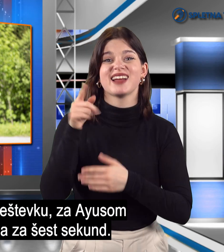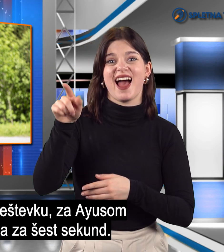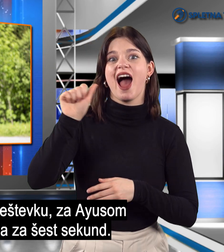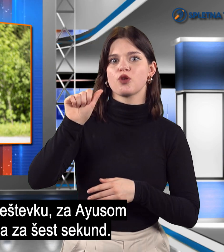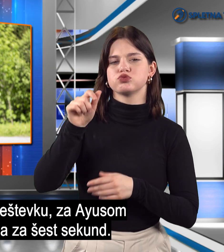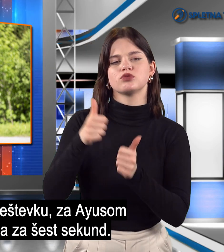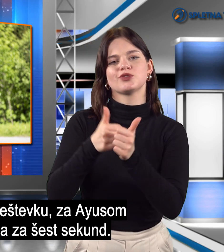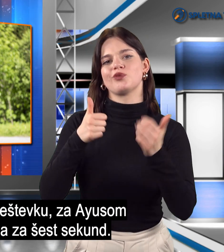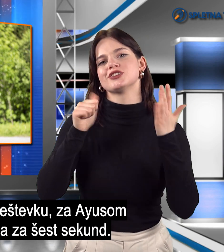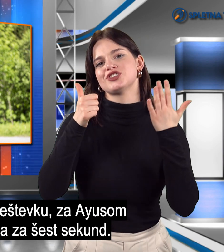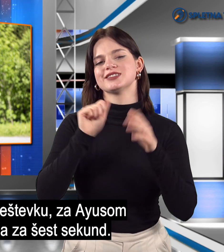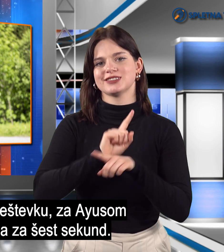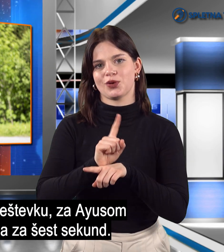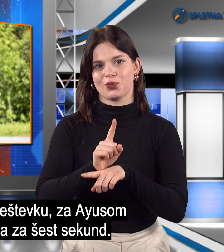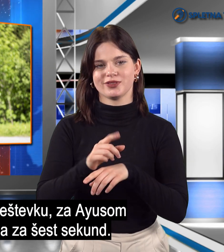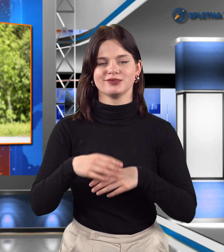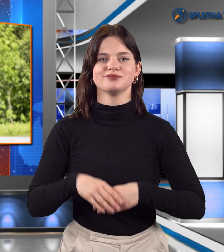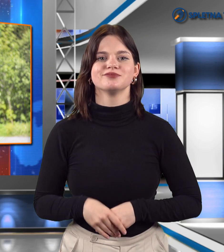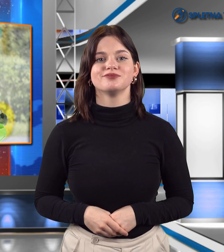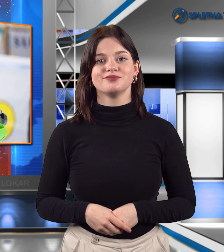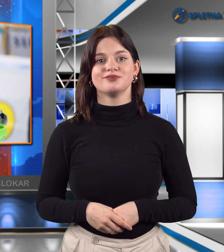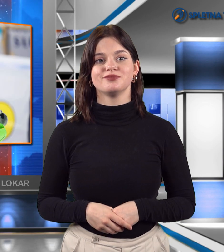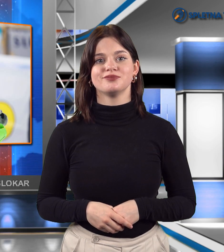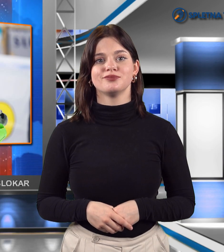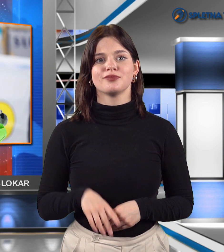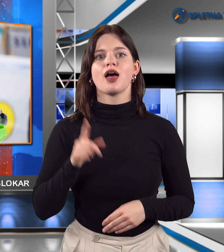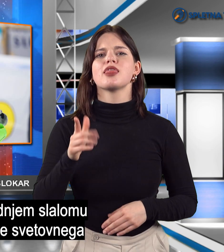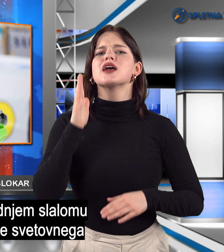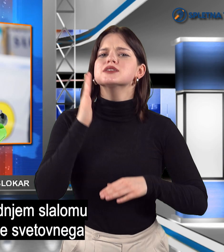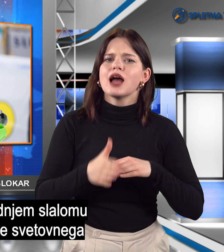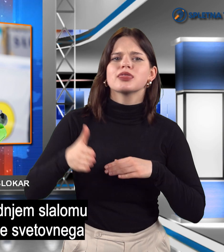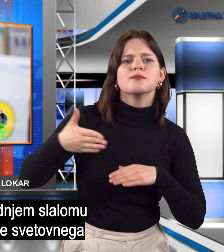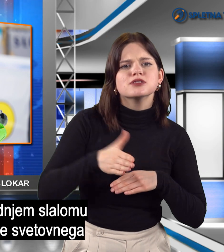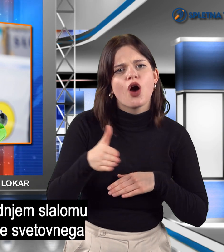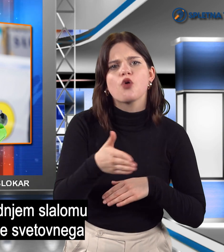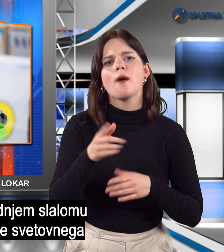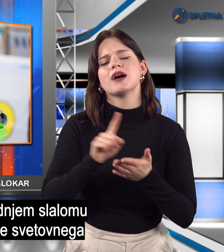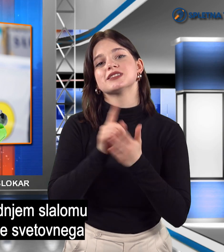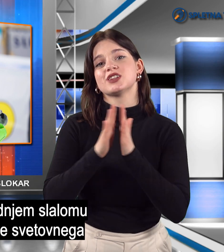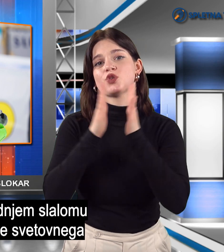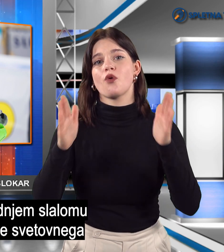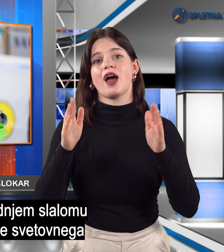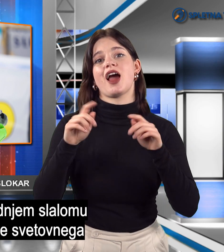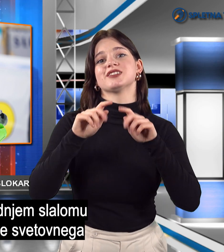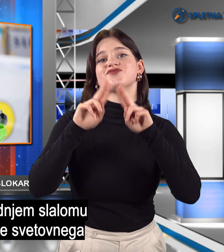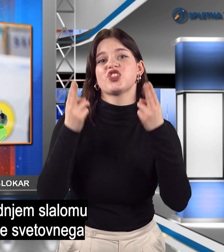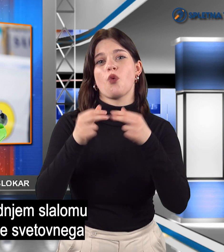zaostaja za 6 sekund. Na zadnjem slalomu sezone svetovnega pokala v alpskem smučanju